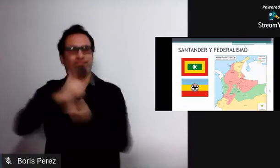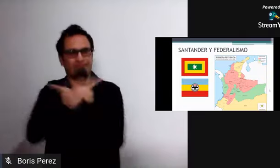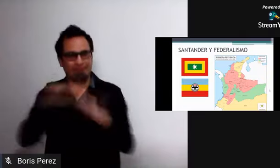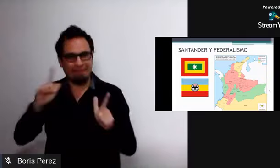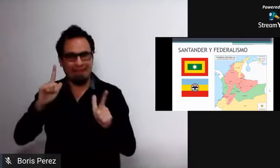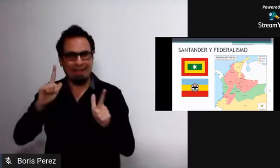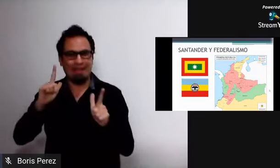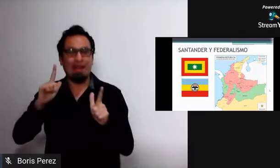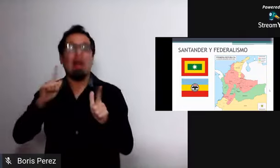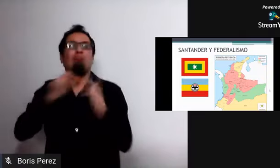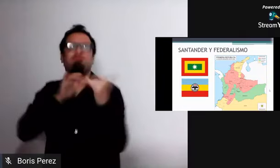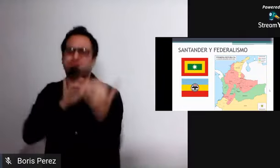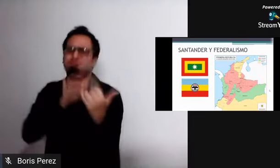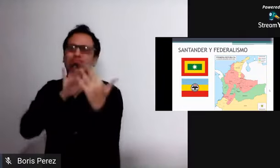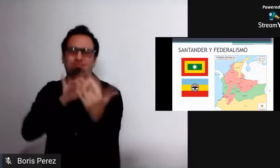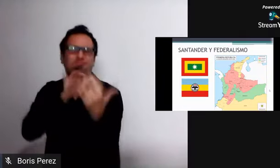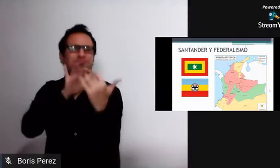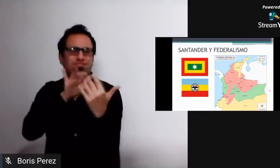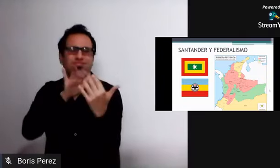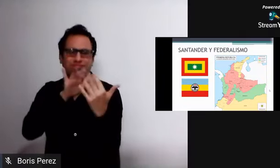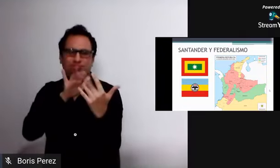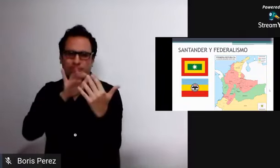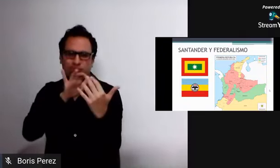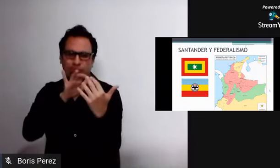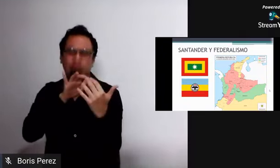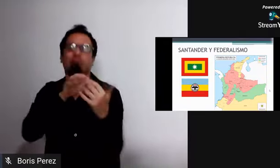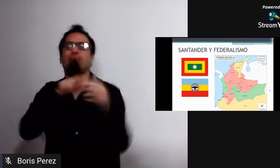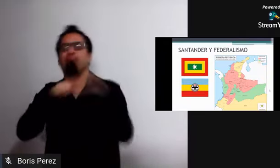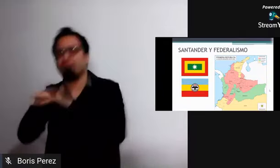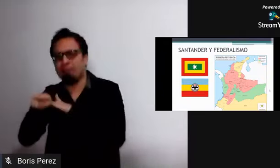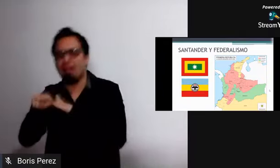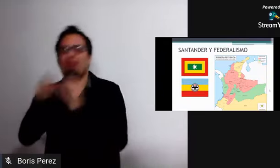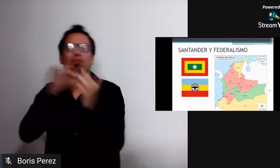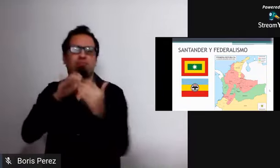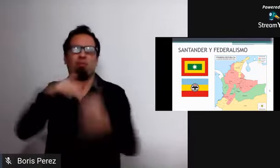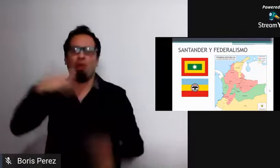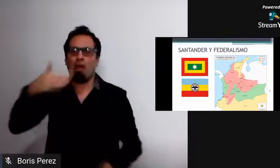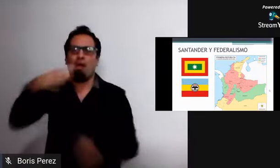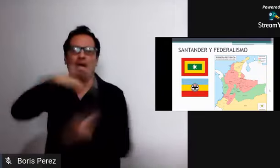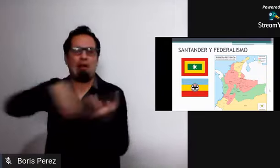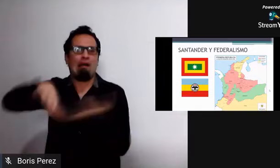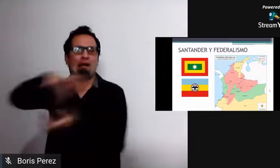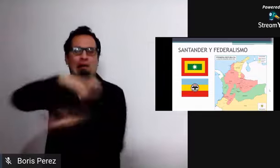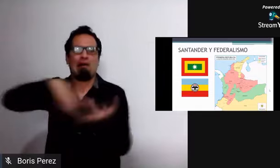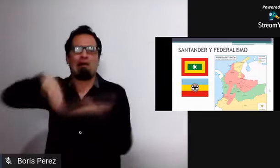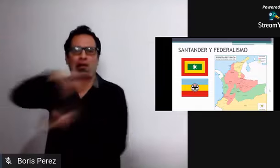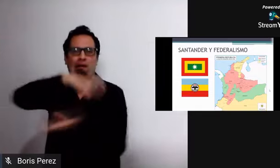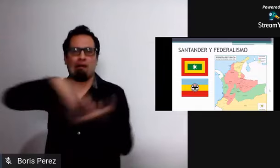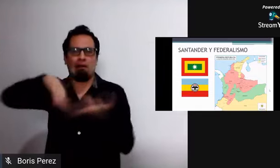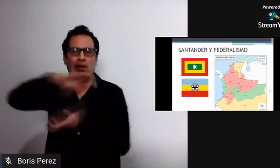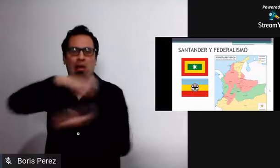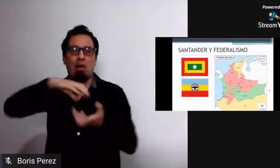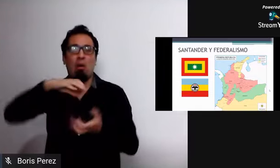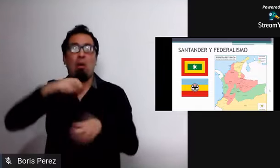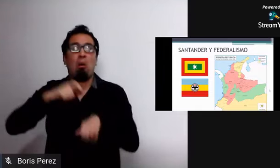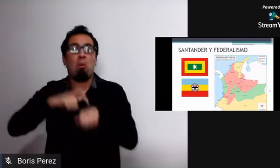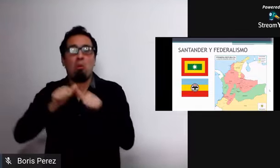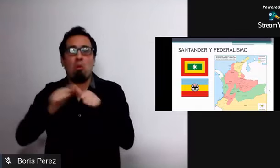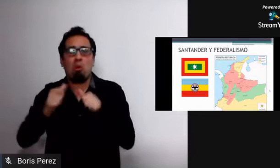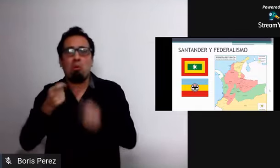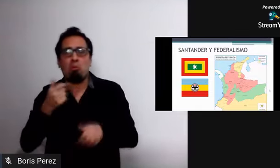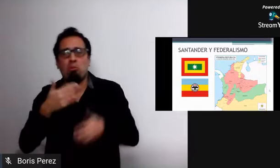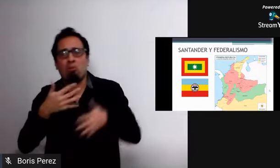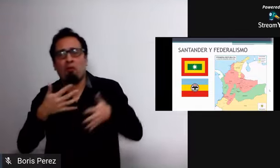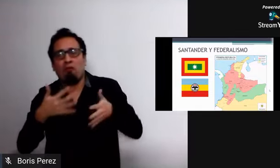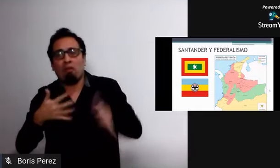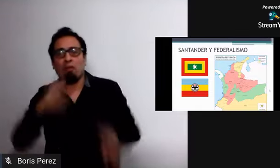en ese movimiento político. No obstante, en medio de algunas batallas, de algunas derrotas y de